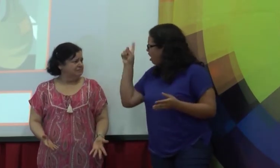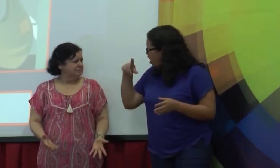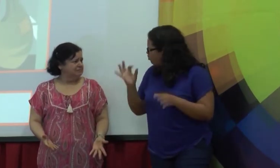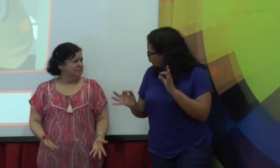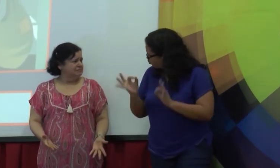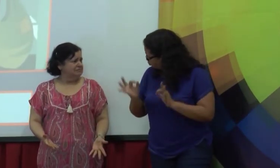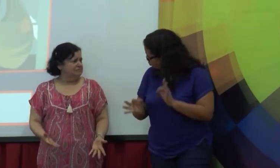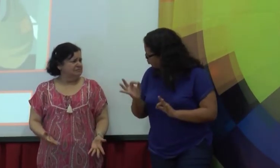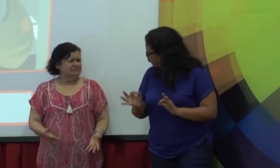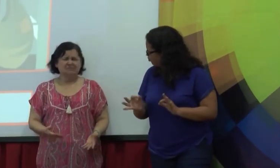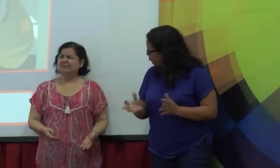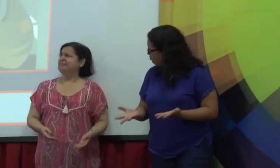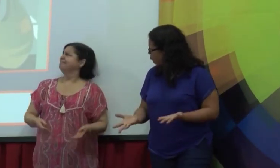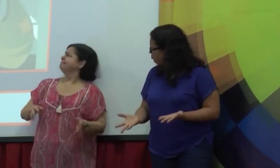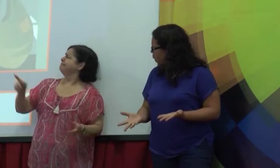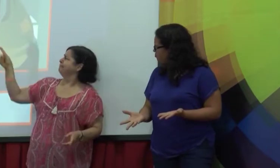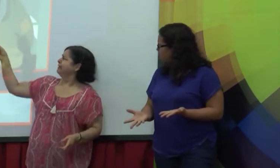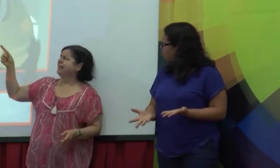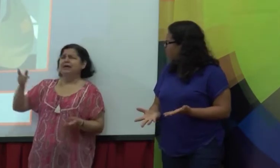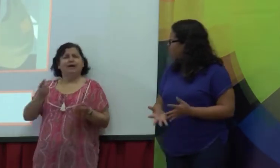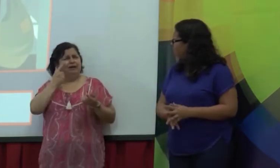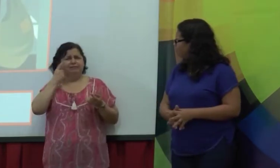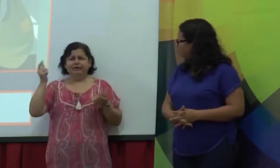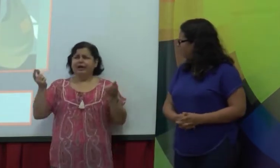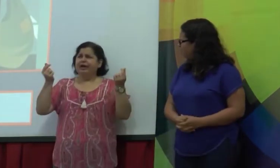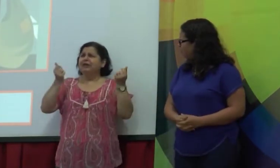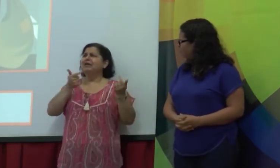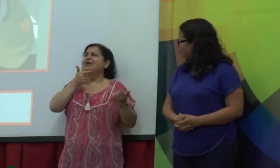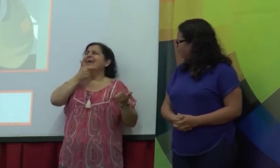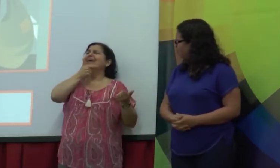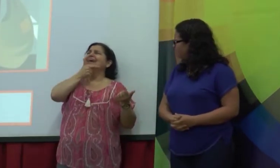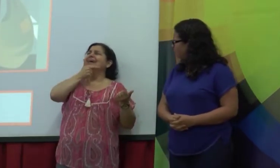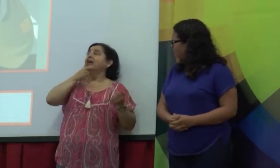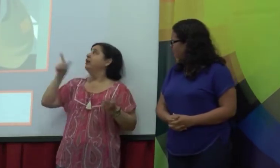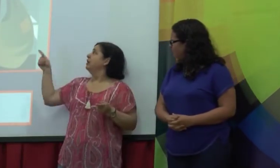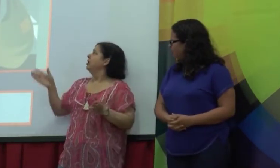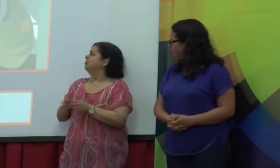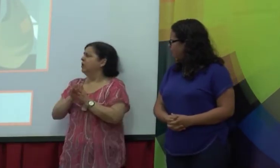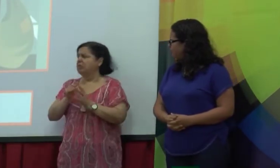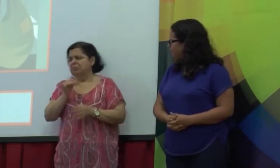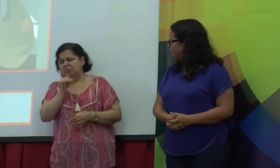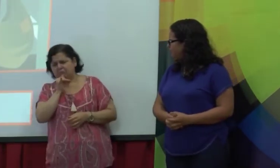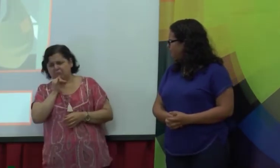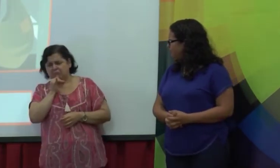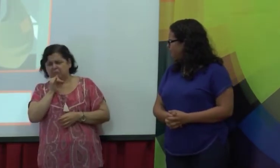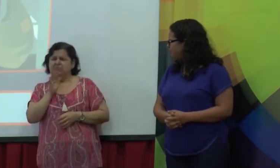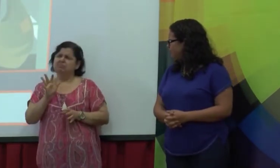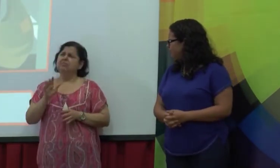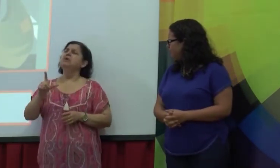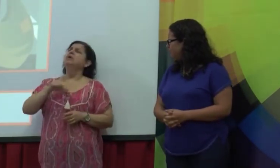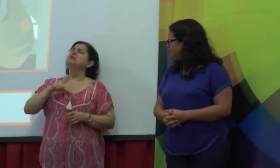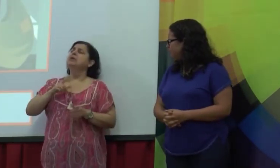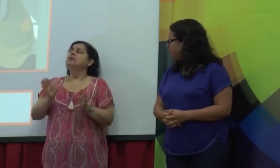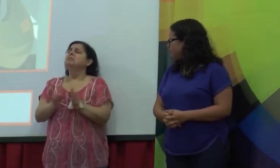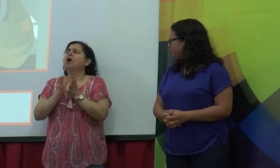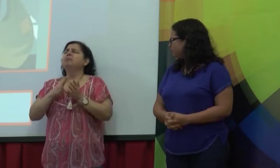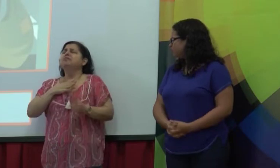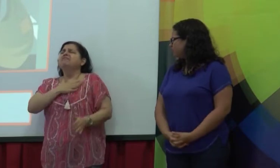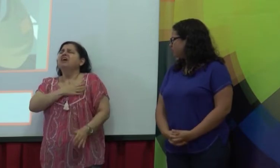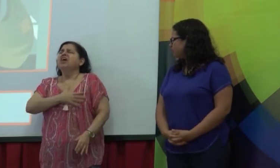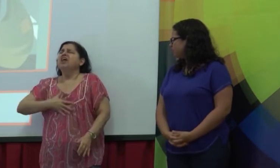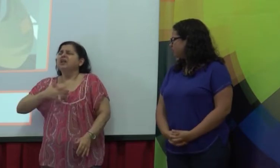forma simples. A gente pode julgar se é rico ou se é pobre? O rico está sorrindo, o pobre está triste.